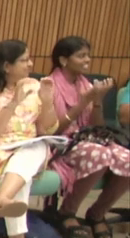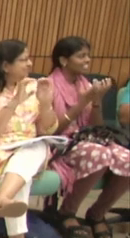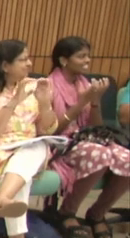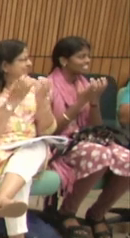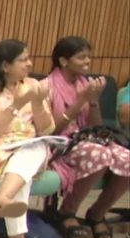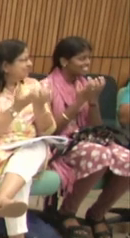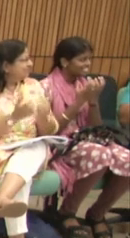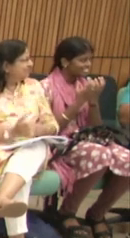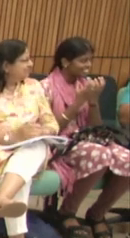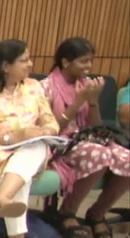नो